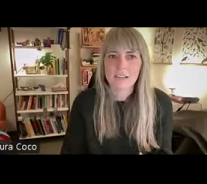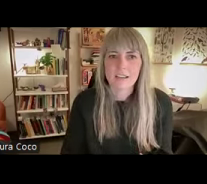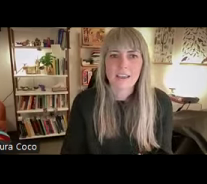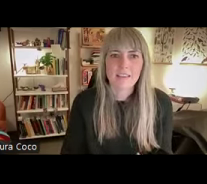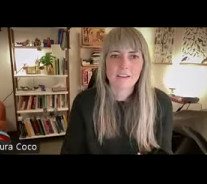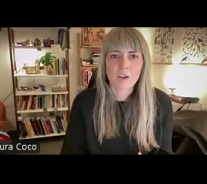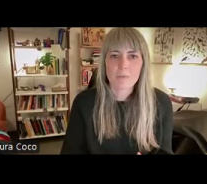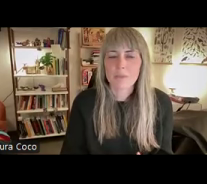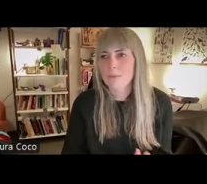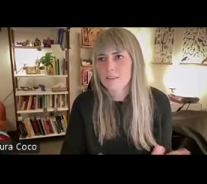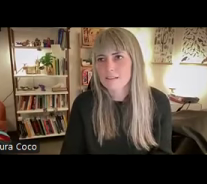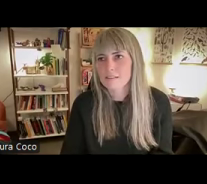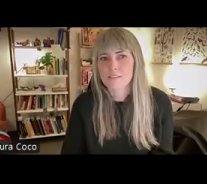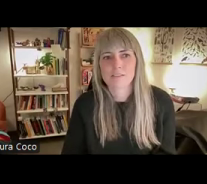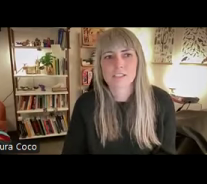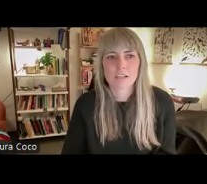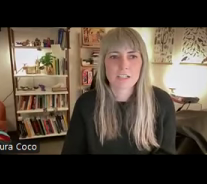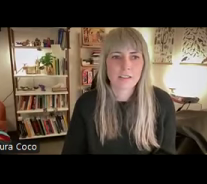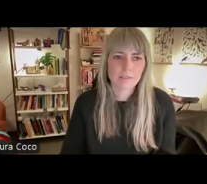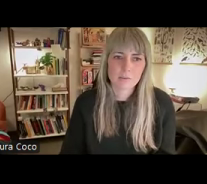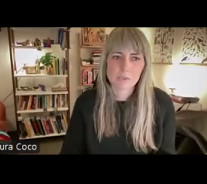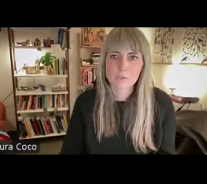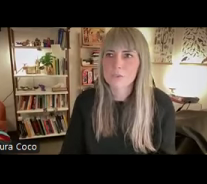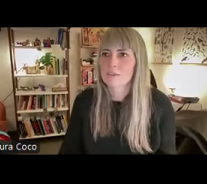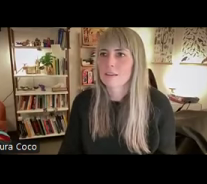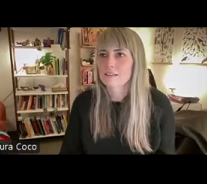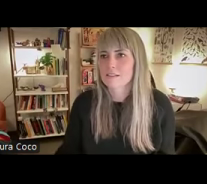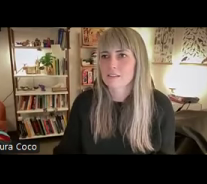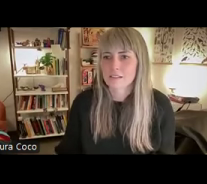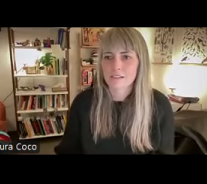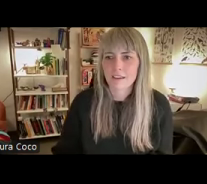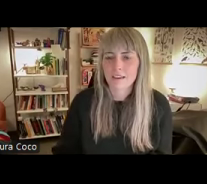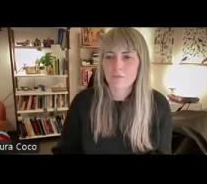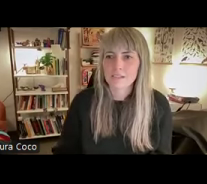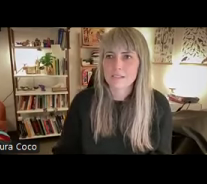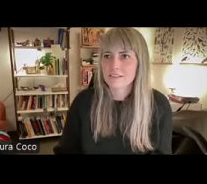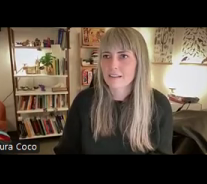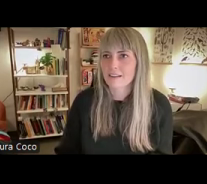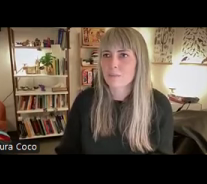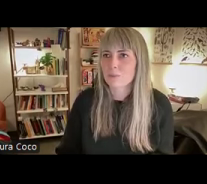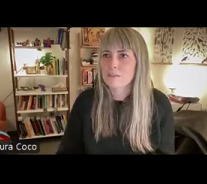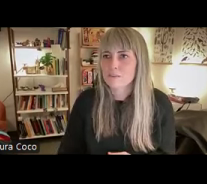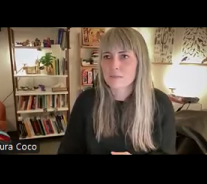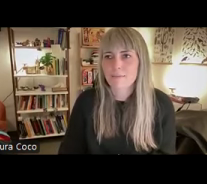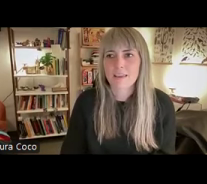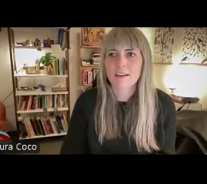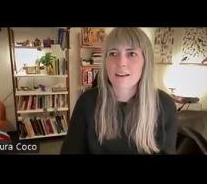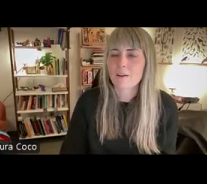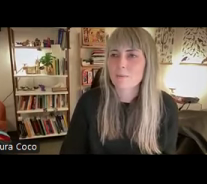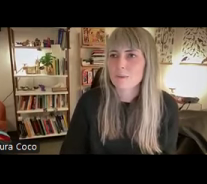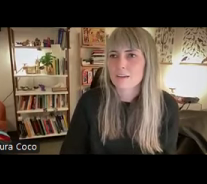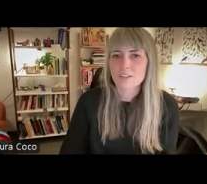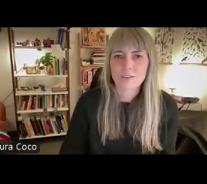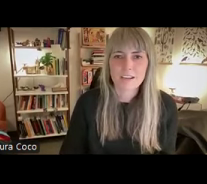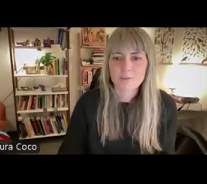local research. And then I'll talk en el about the cual yo trabajé methods of para hacer this esta research and investigación. the Luego vamos a results, hablar sobre los lessons learned, and métodos, what's next. And los then we'll leave some resultados, time at the end, and I las